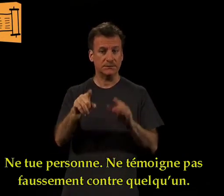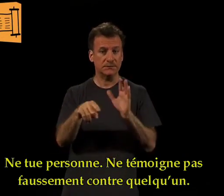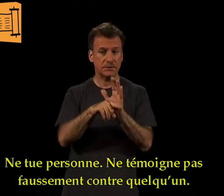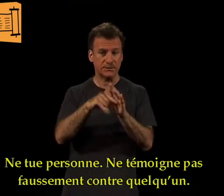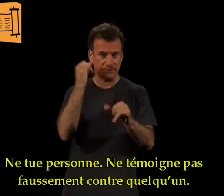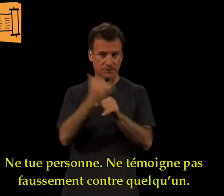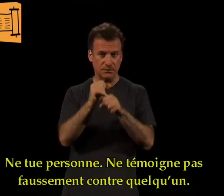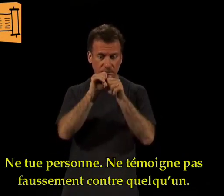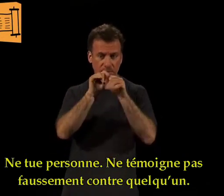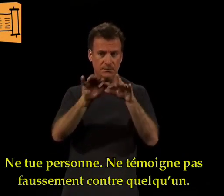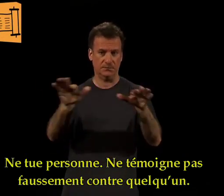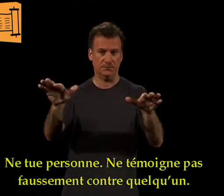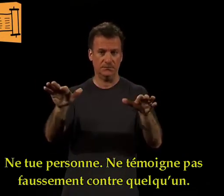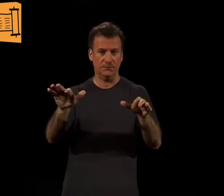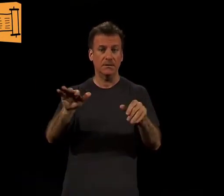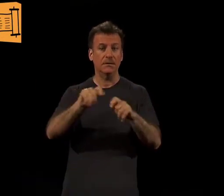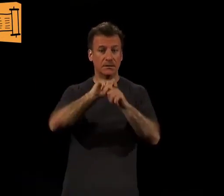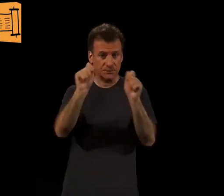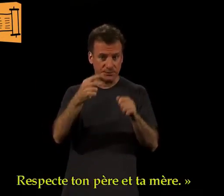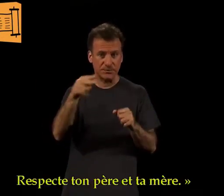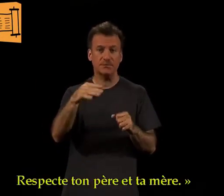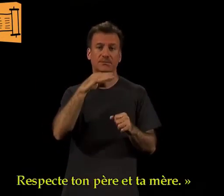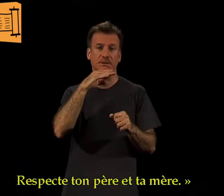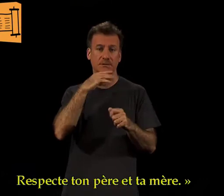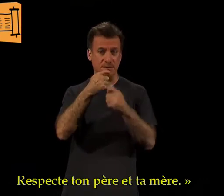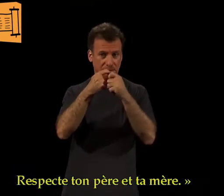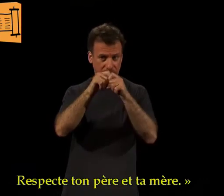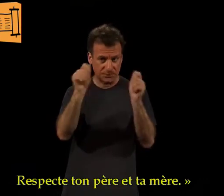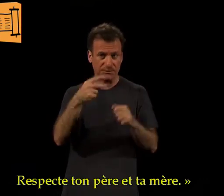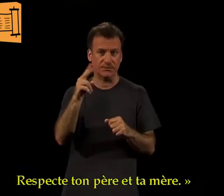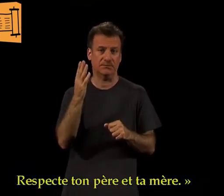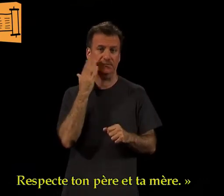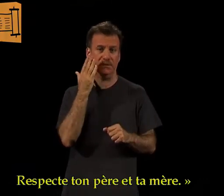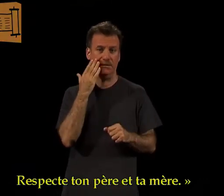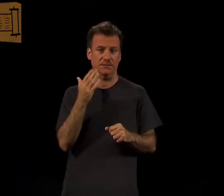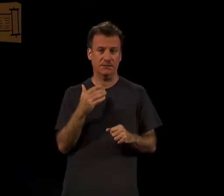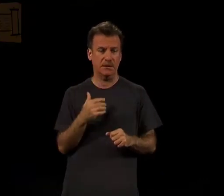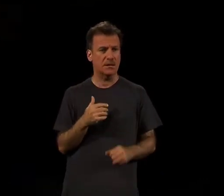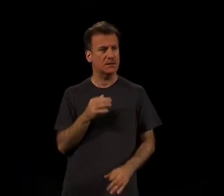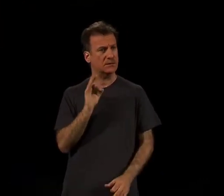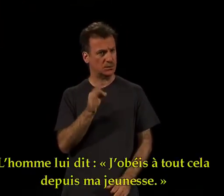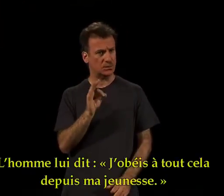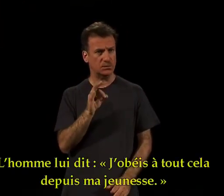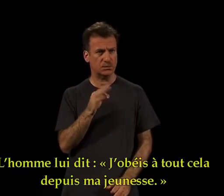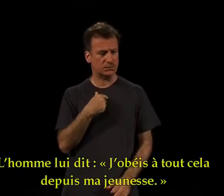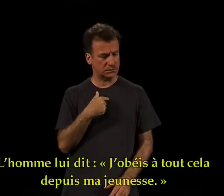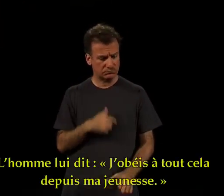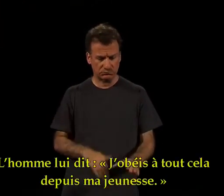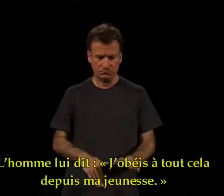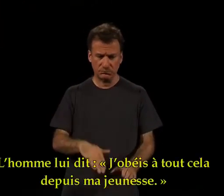» témoigne pas faussement contre quelqu'un, respecte ton père et ta mère. » L'homme lui dit «